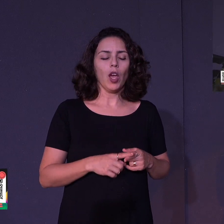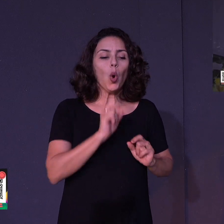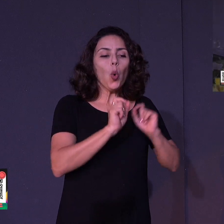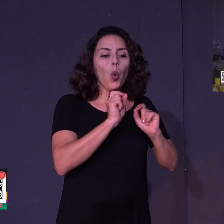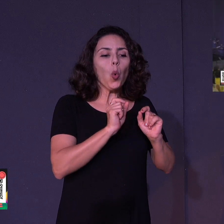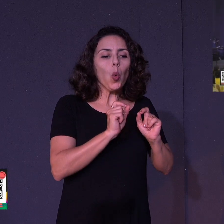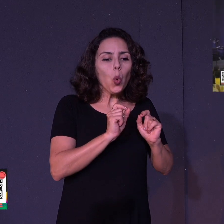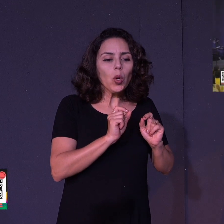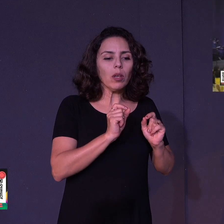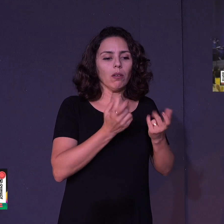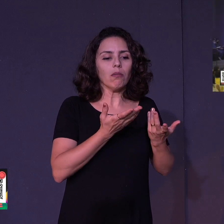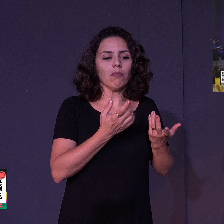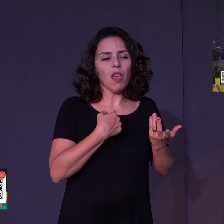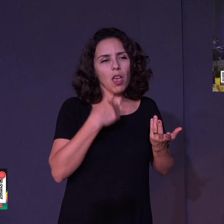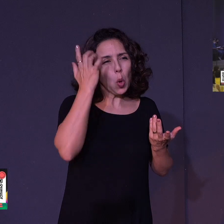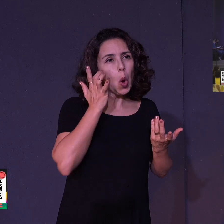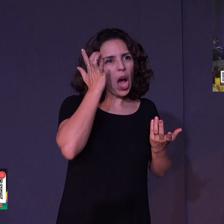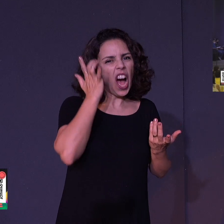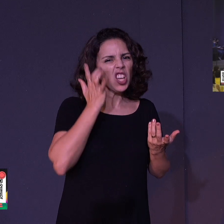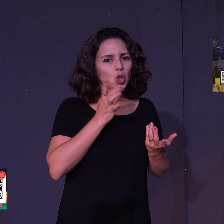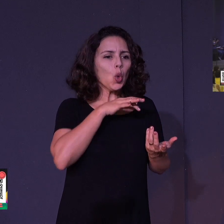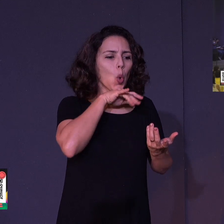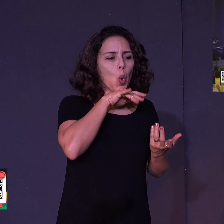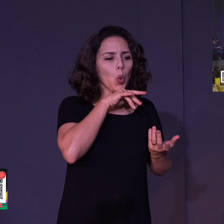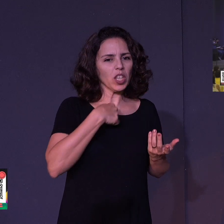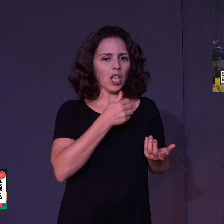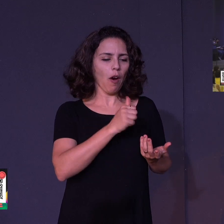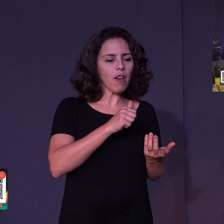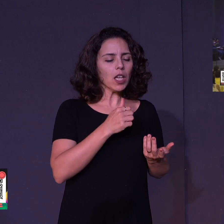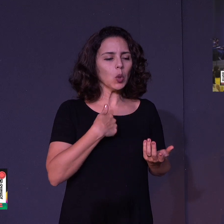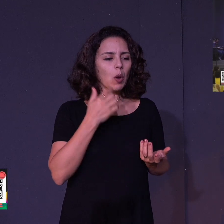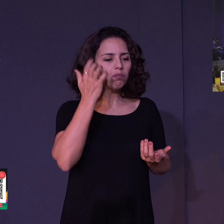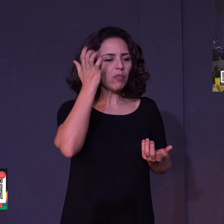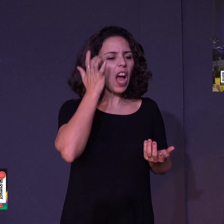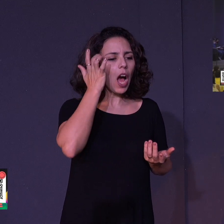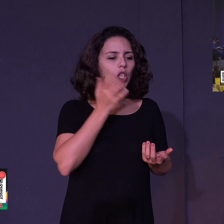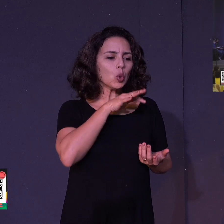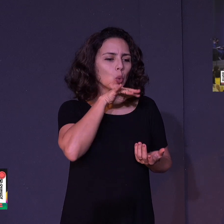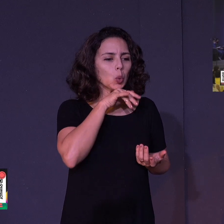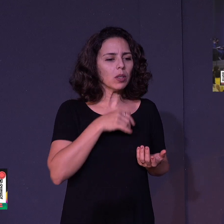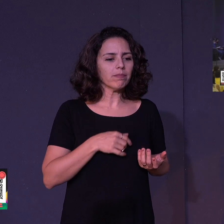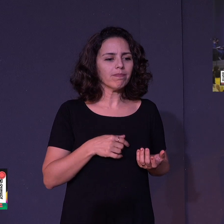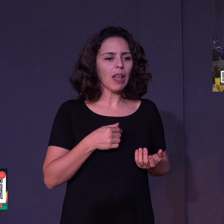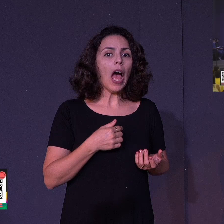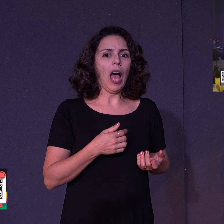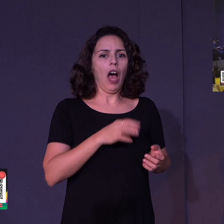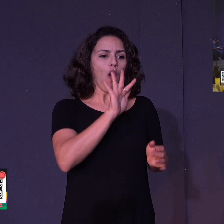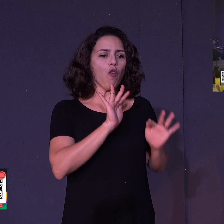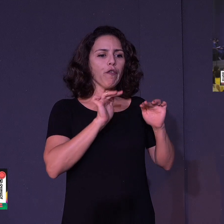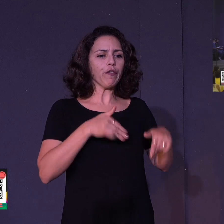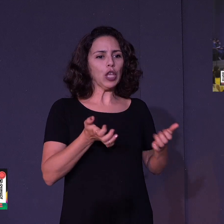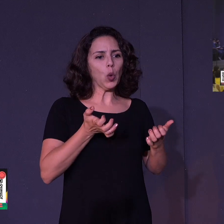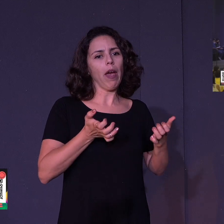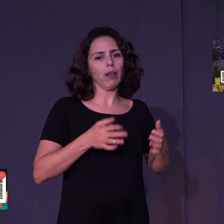não, Senhor, agora não, permanece mais um pouco, me deixa caminhar mais um pouco. Mas o que é que eu entendo com isso? O que é que eu